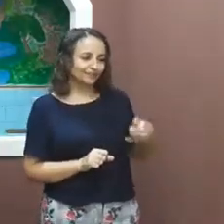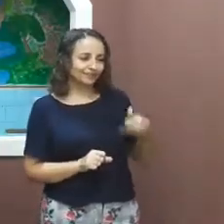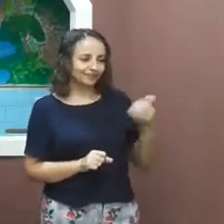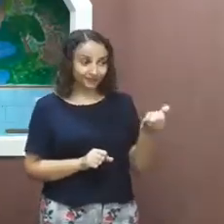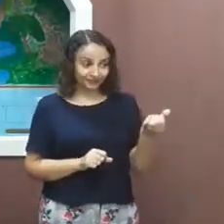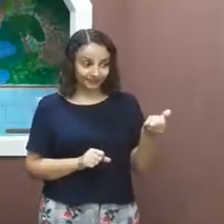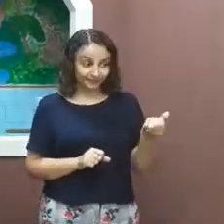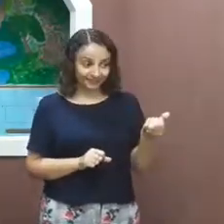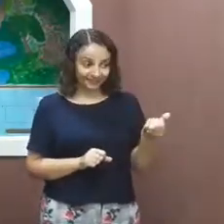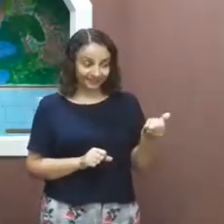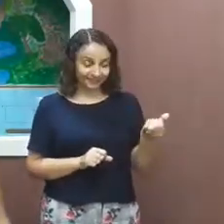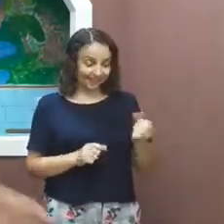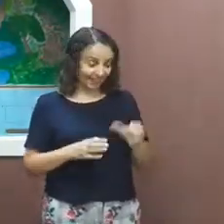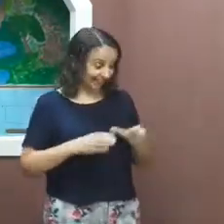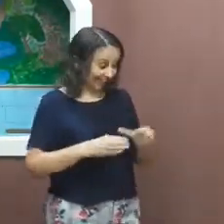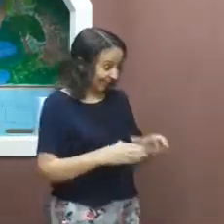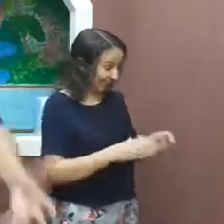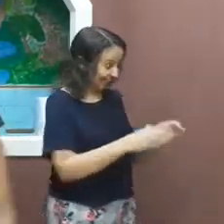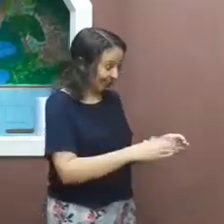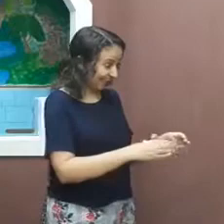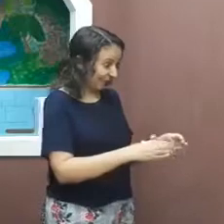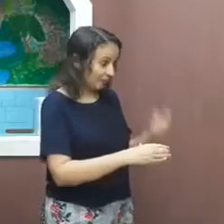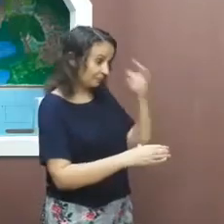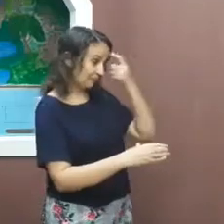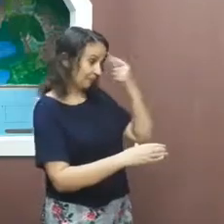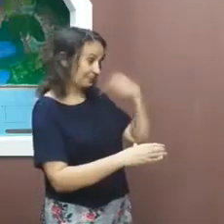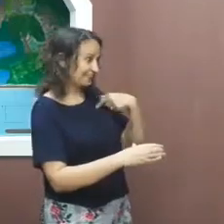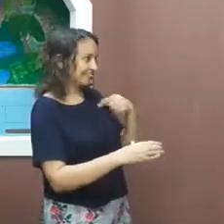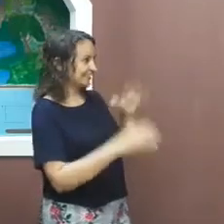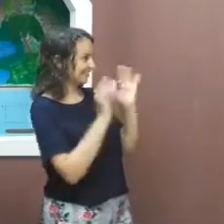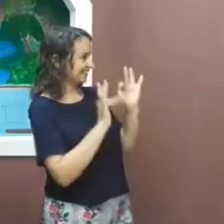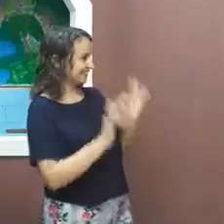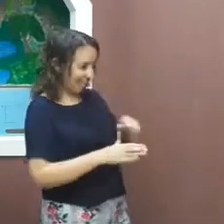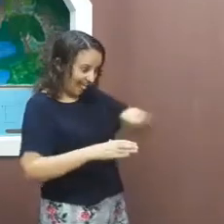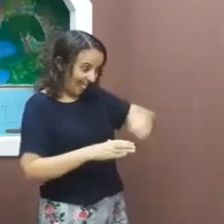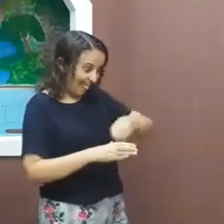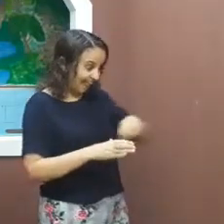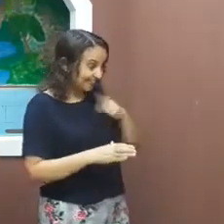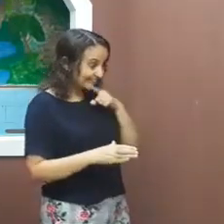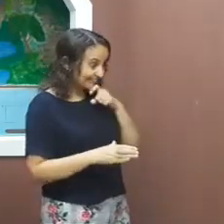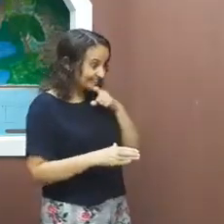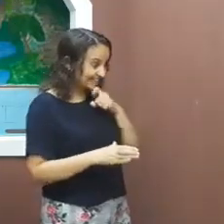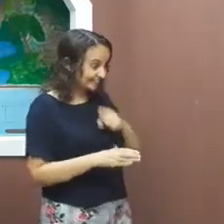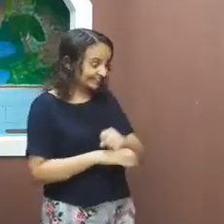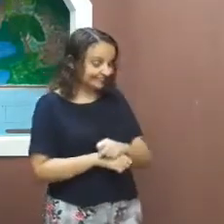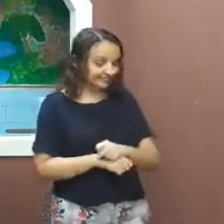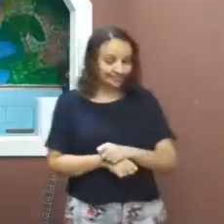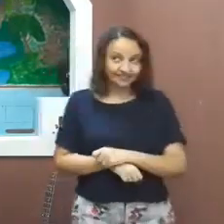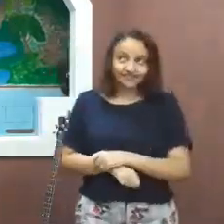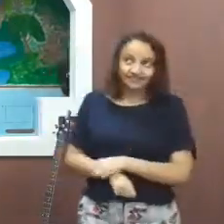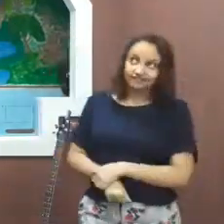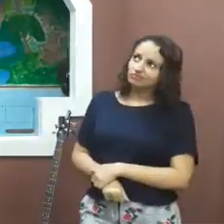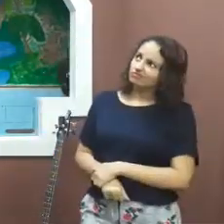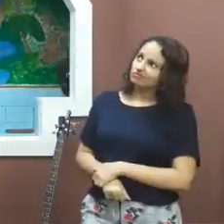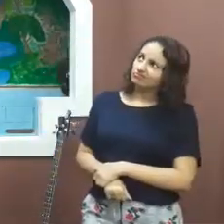acha, nossa, estou abafando! Aí ele olha assim, come aí, fulano.